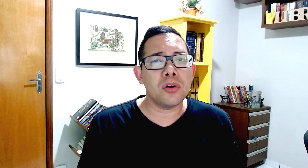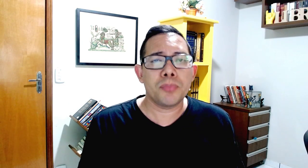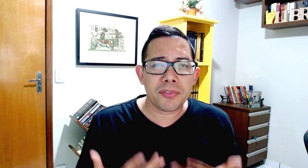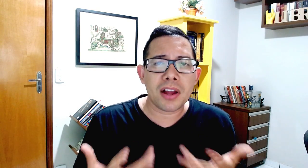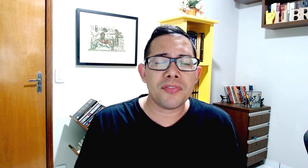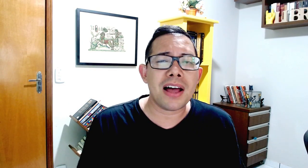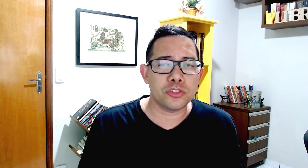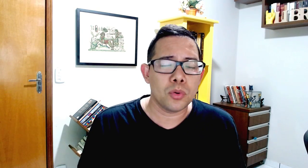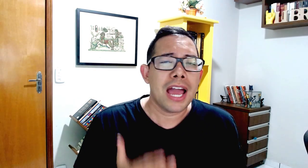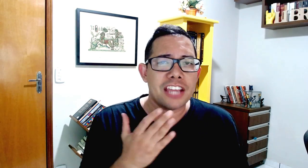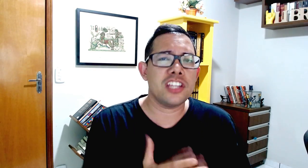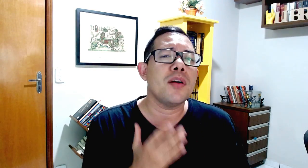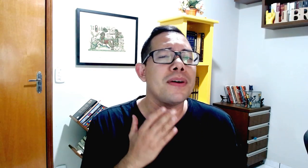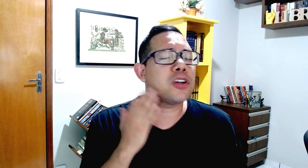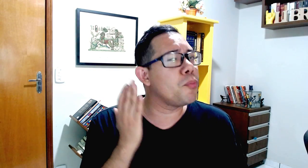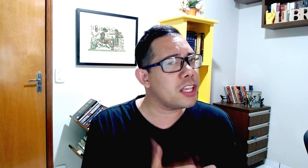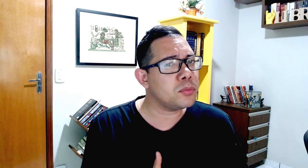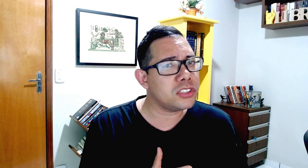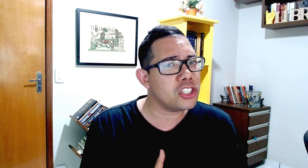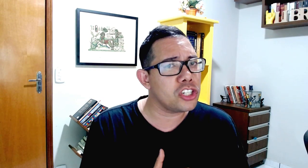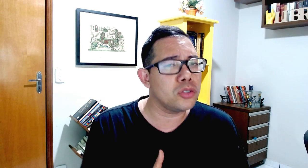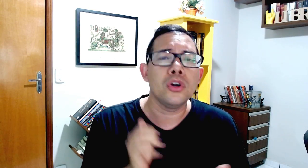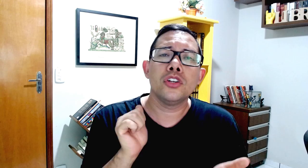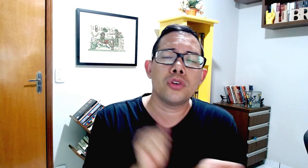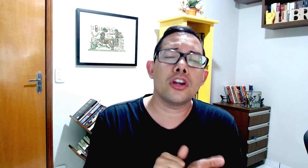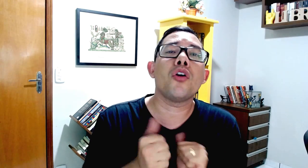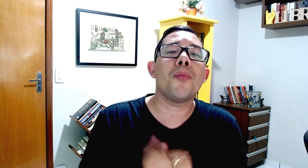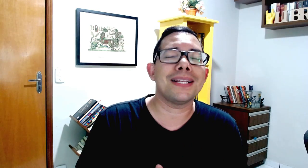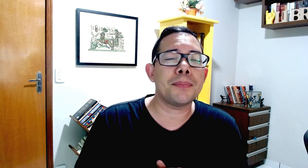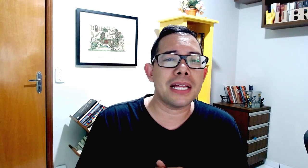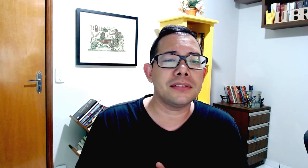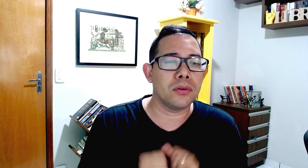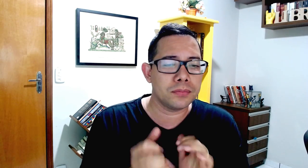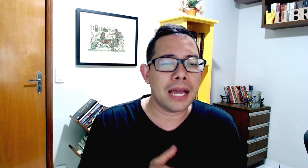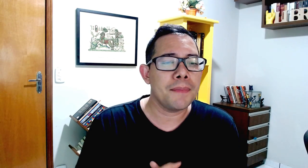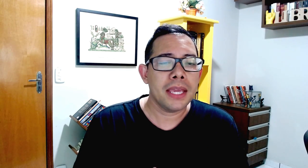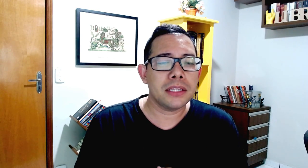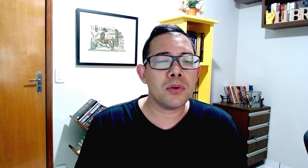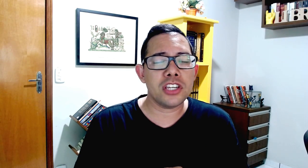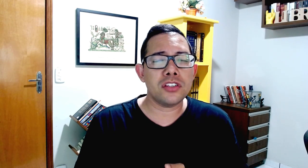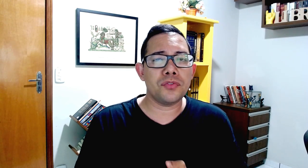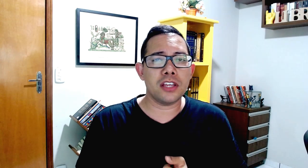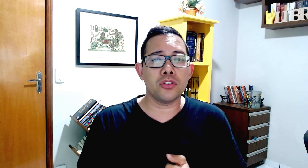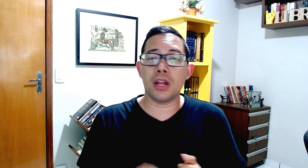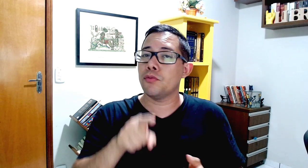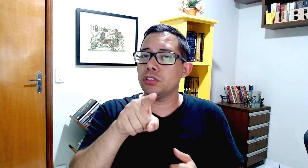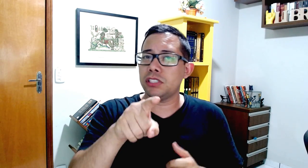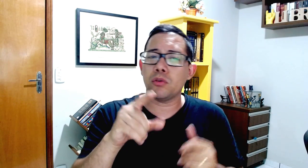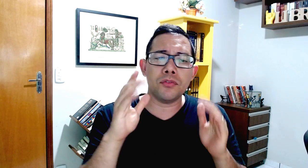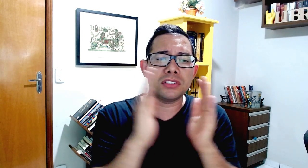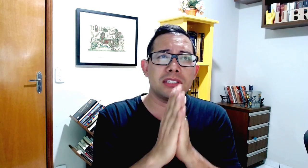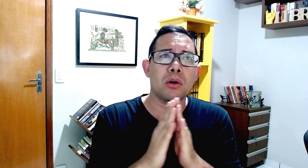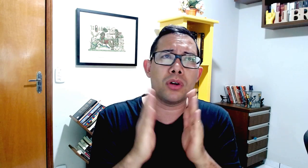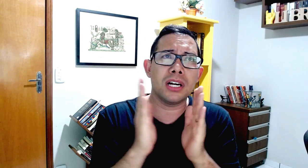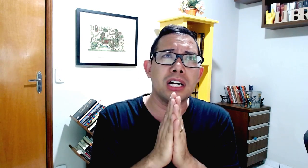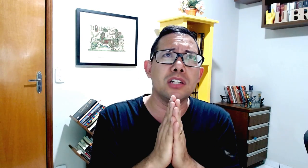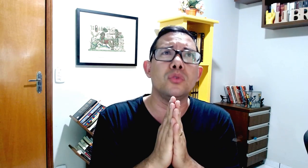para ficar fácil a gente vai passar o mesmo sentido só que como adaptação tá então a gente fez Olha você quando você tá orando